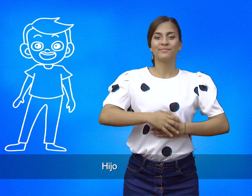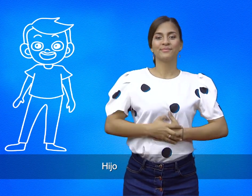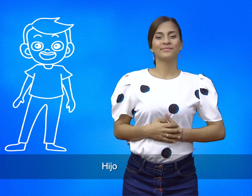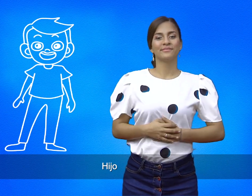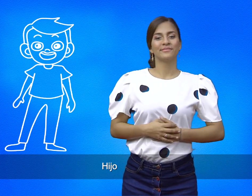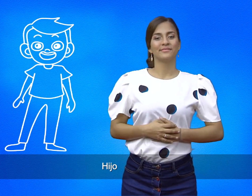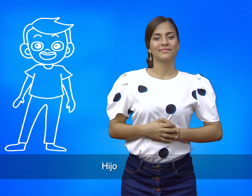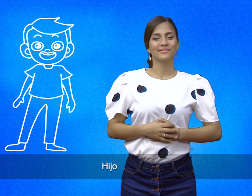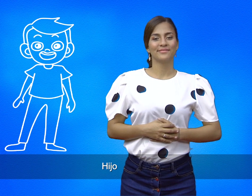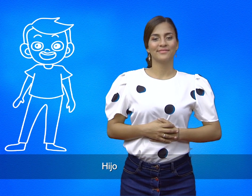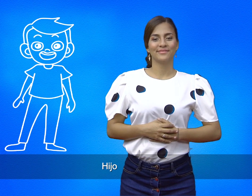Hijo.